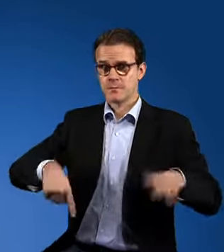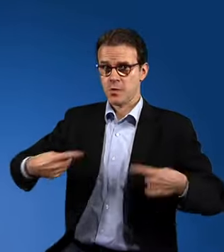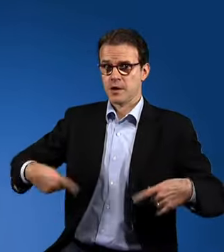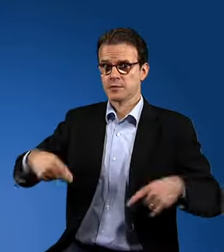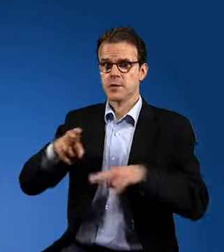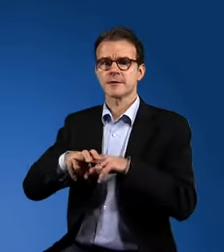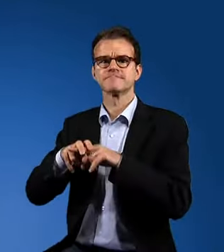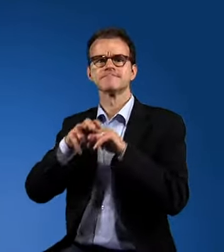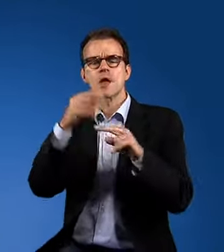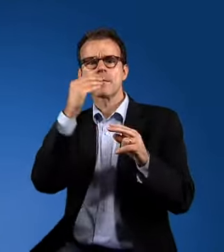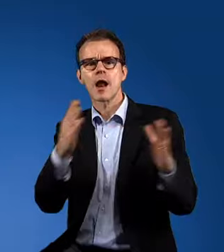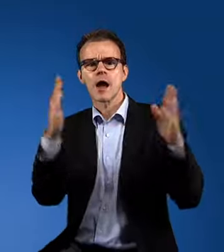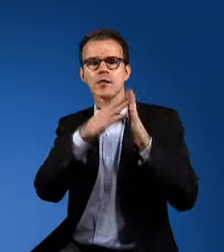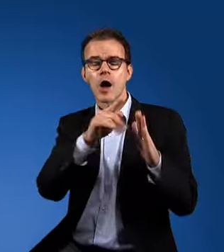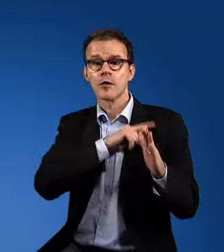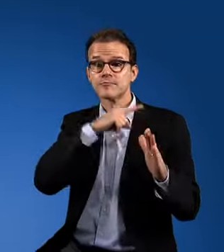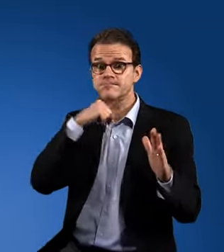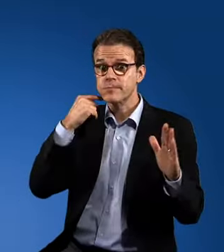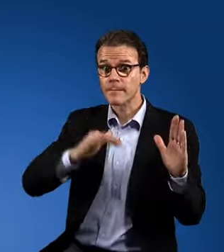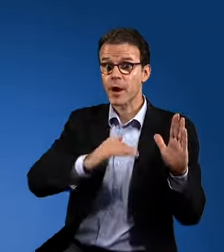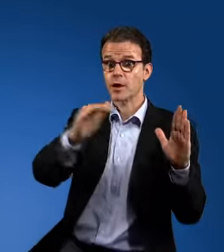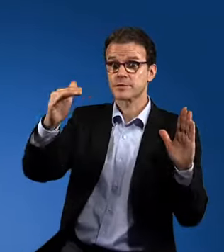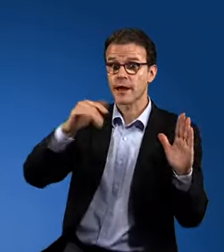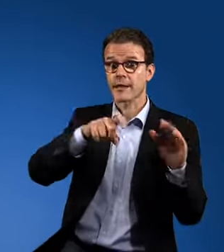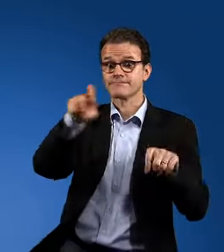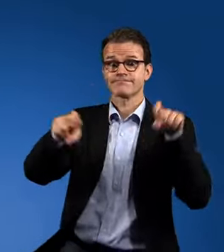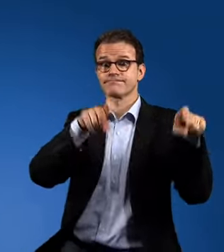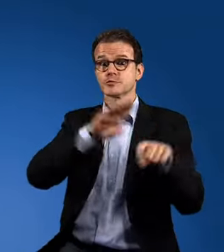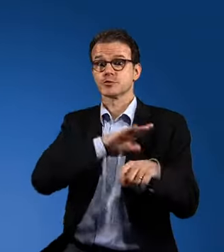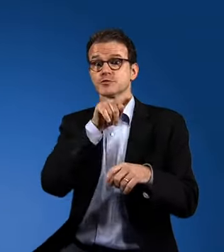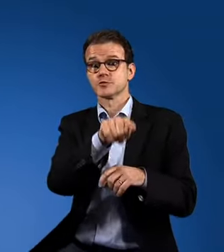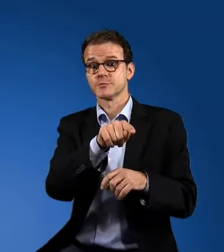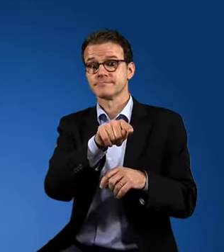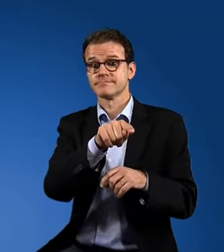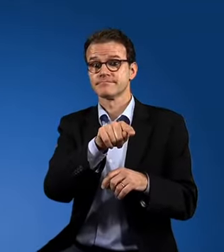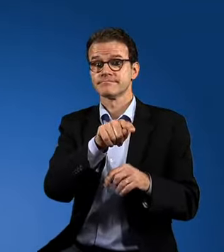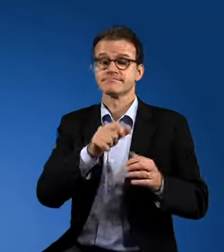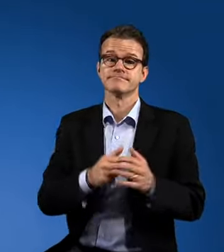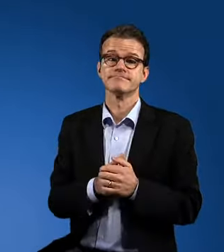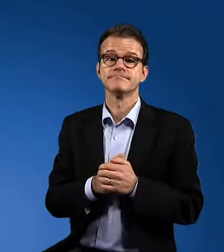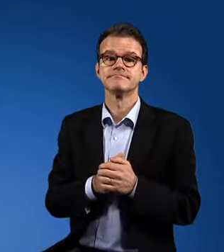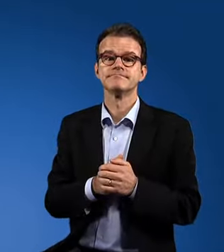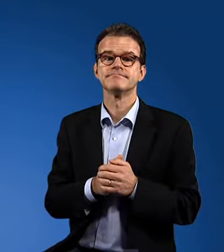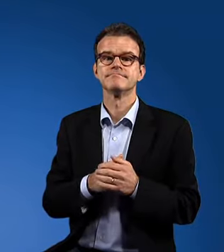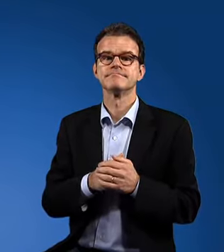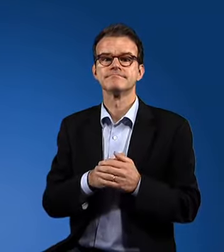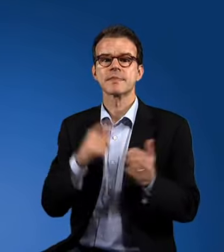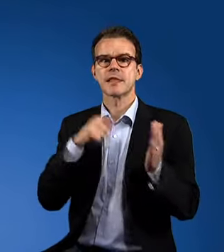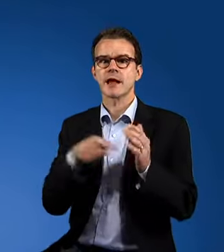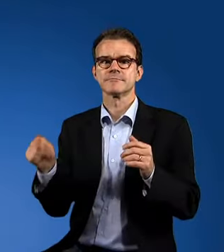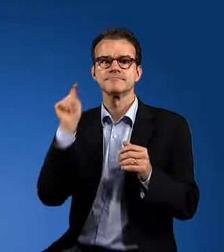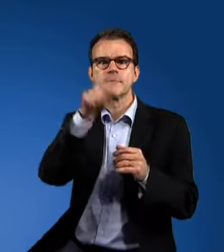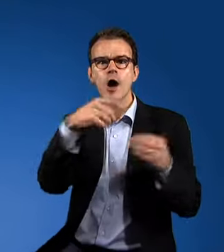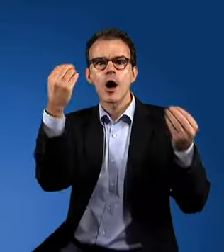oppilaitokseen, mutta käyttää pyörätuolia ja oppilaitoksessa onkin paljon portaita, niin ei kerta